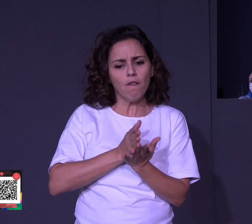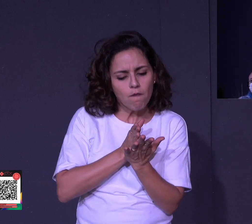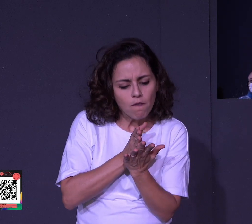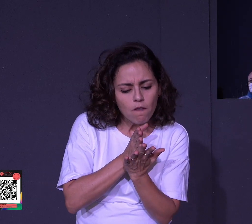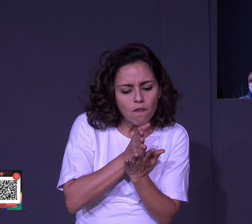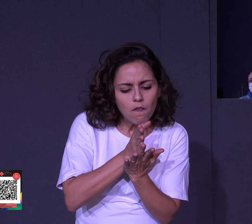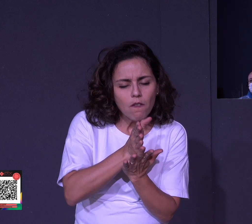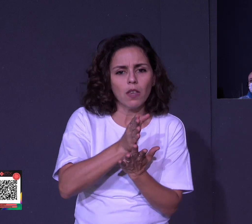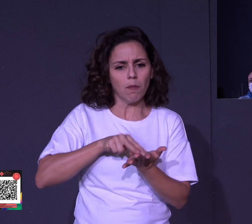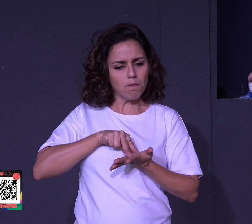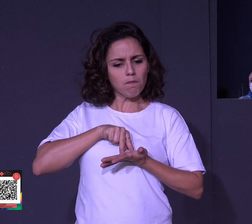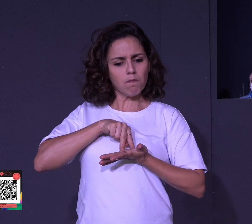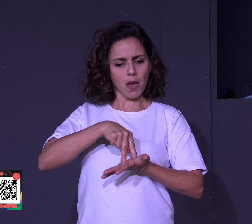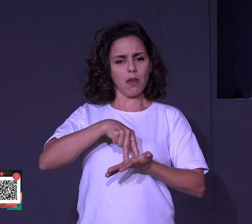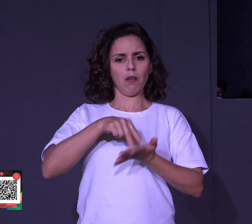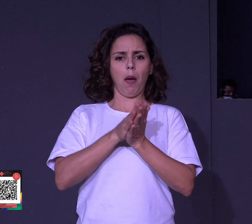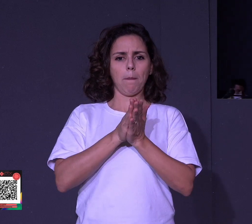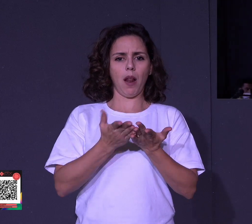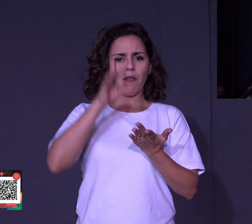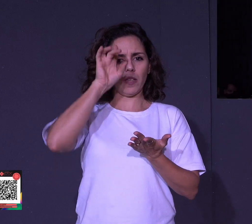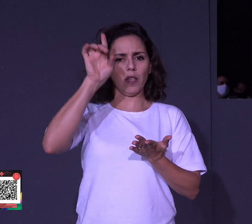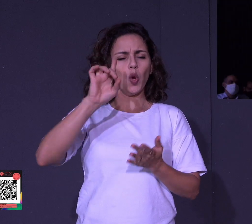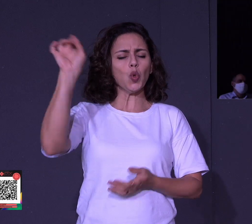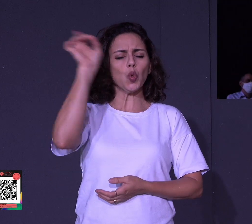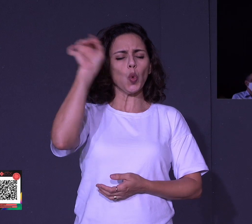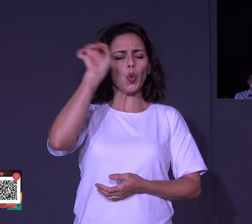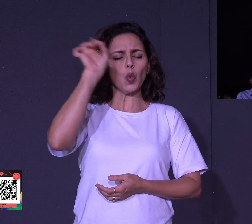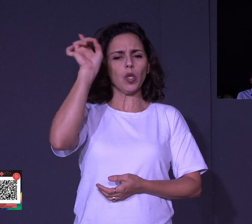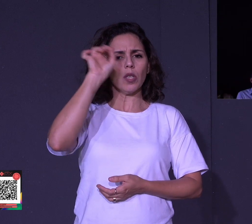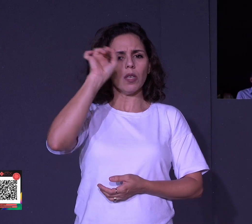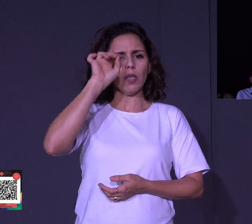Porque o dardo inflamado, quando ele chega, ele põe fogo em tudo.